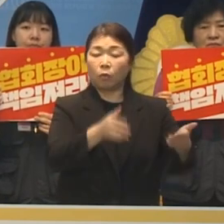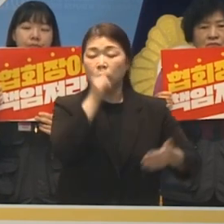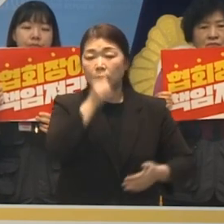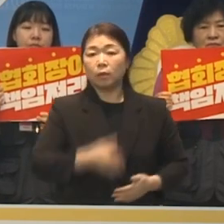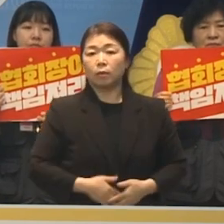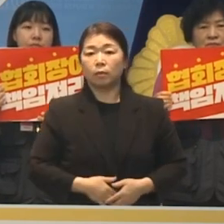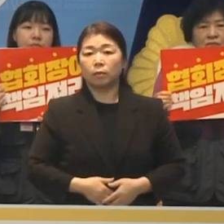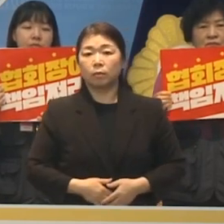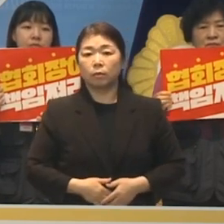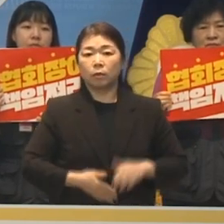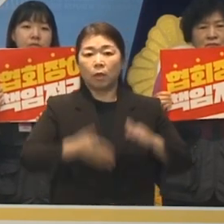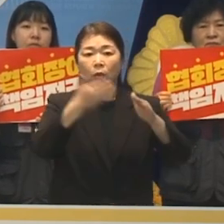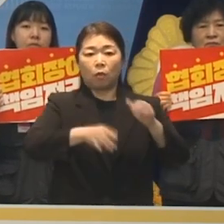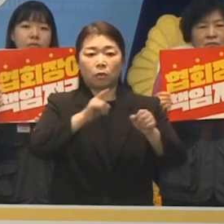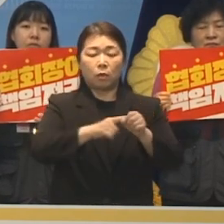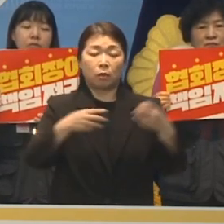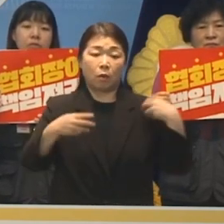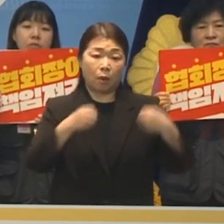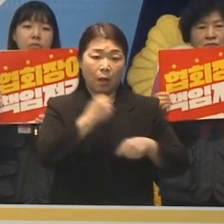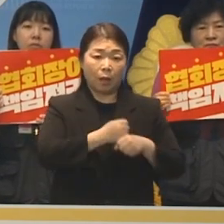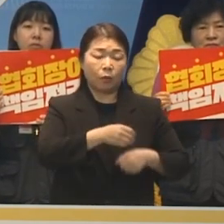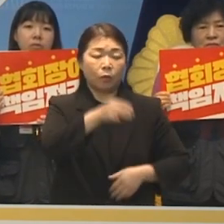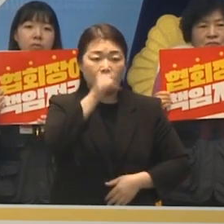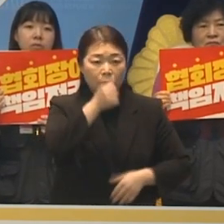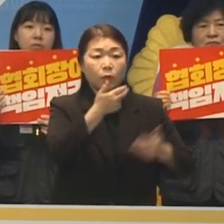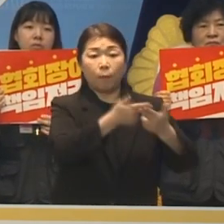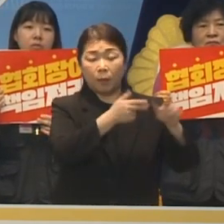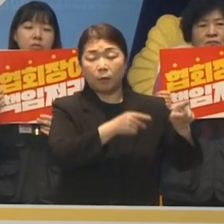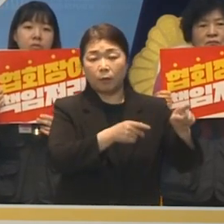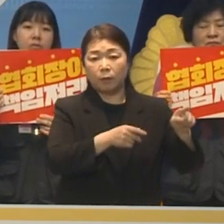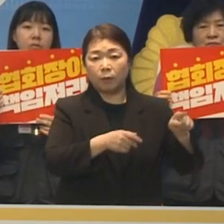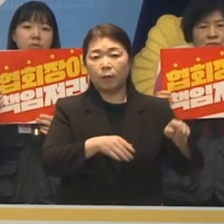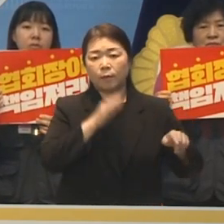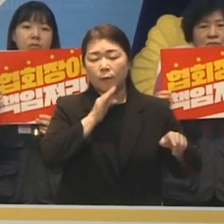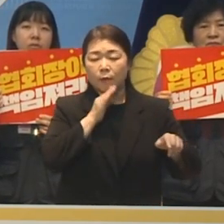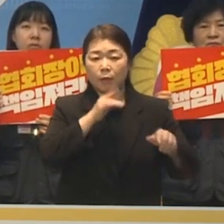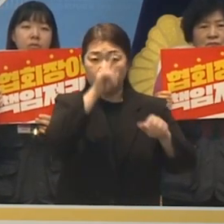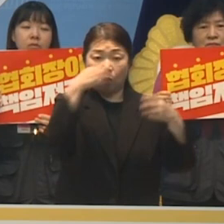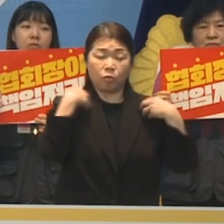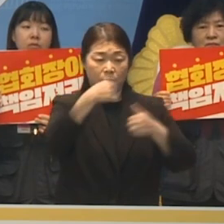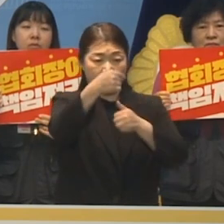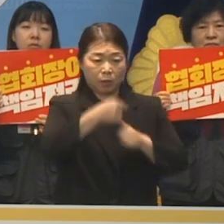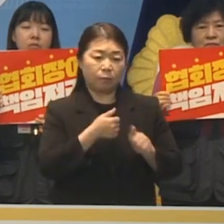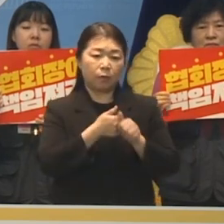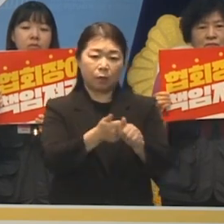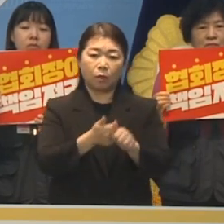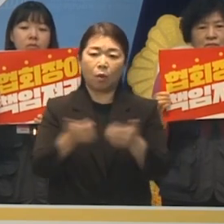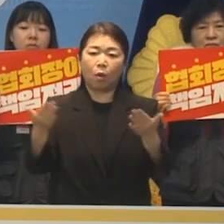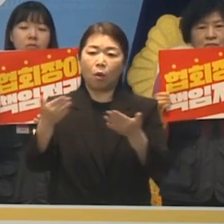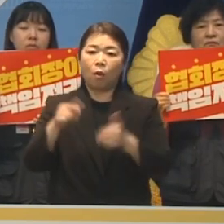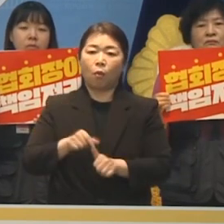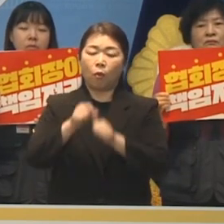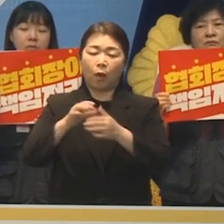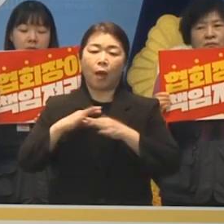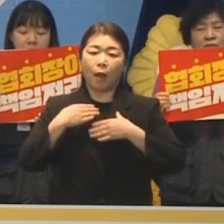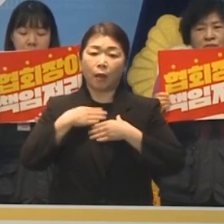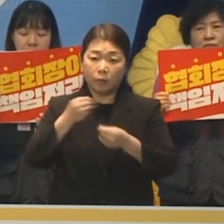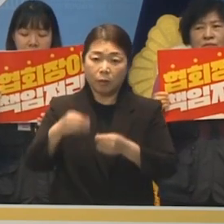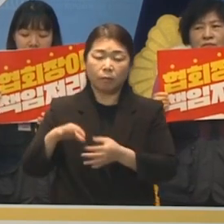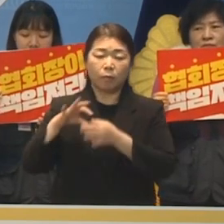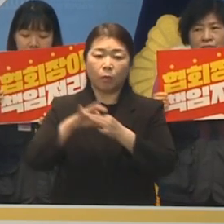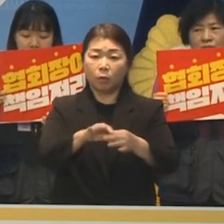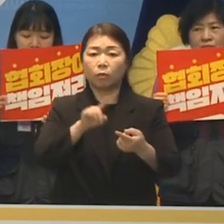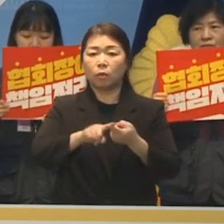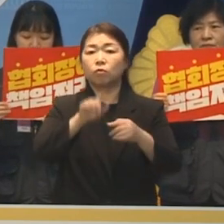공적 역할을 자임하는 협회는 마땅히 정부의 지침에 따라 고용 안정을 보장하고